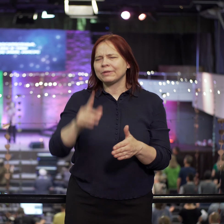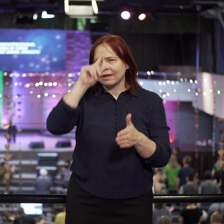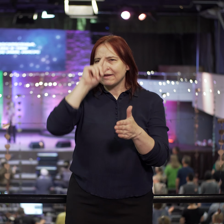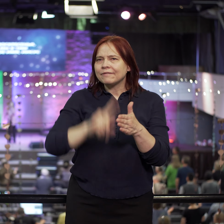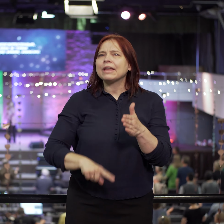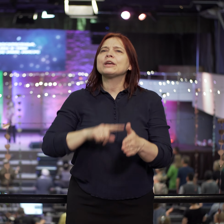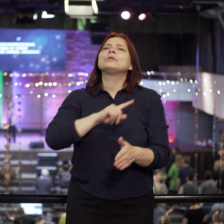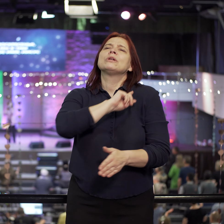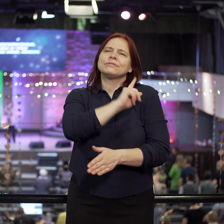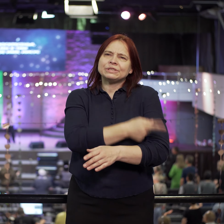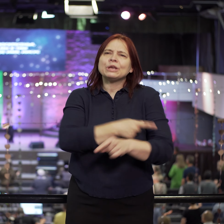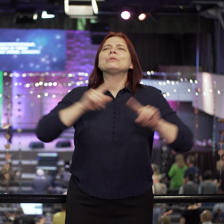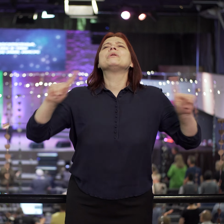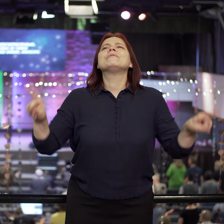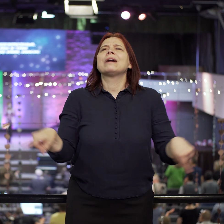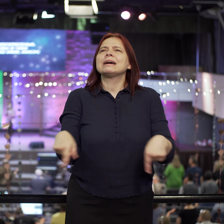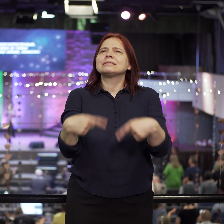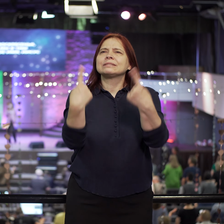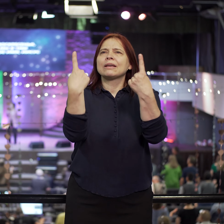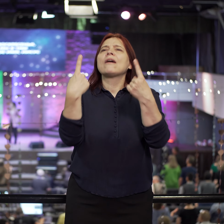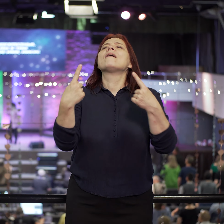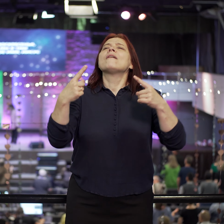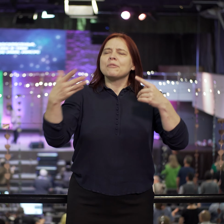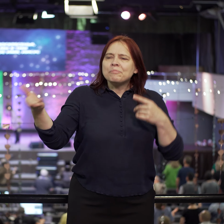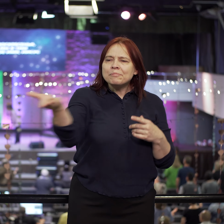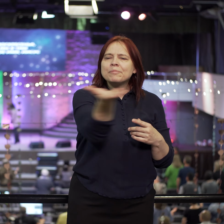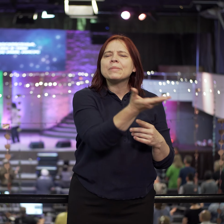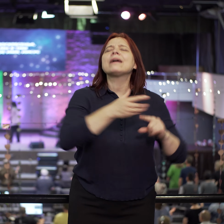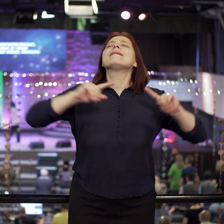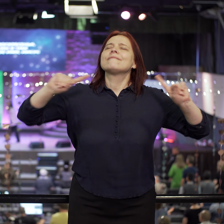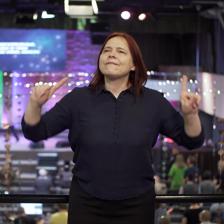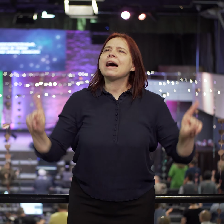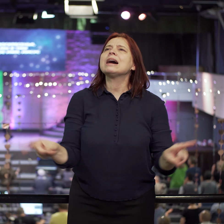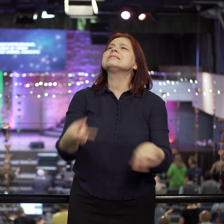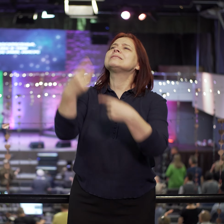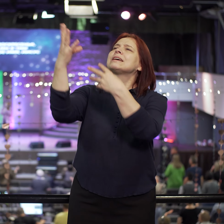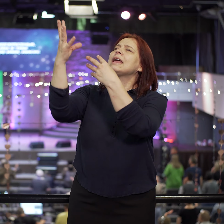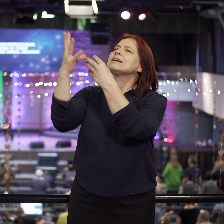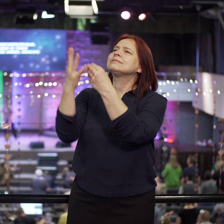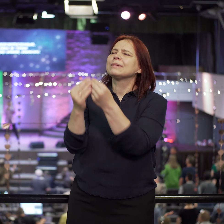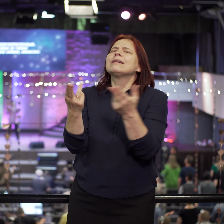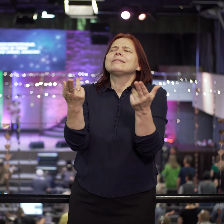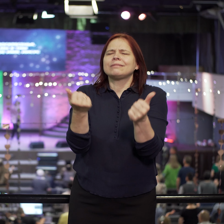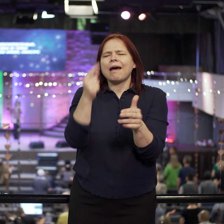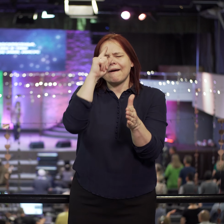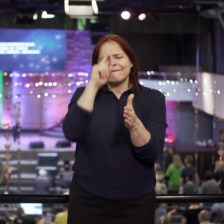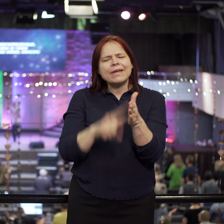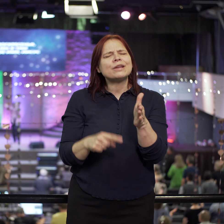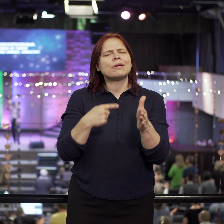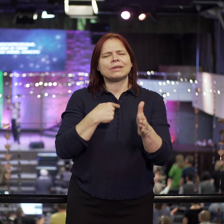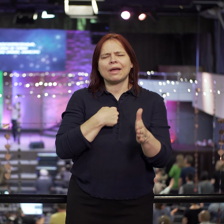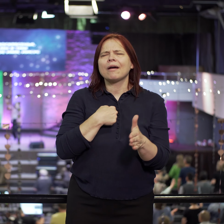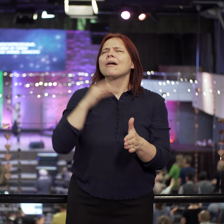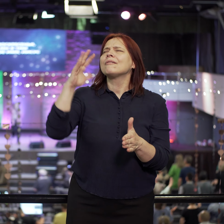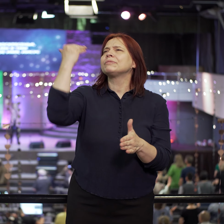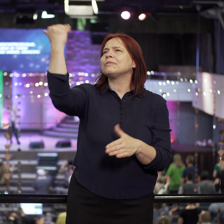В силу воскресения воскреснем мы в Тебе. Да, верю я